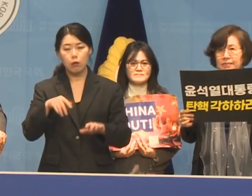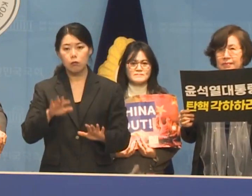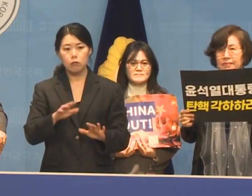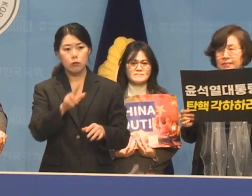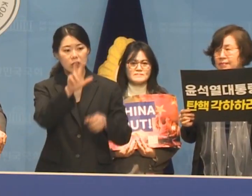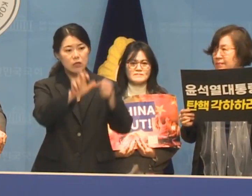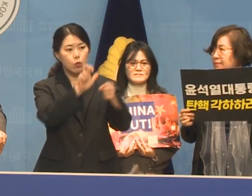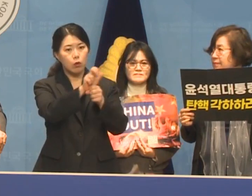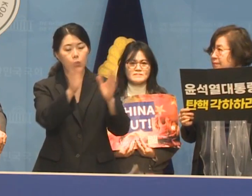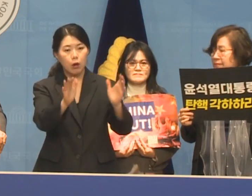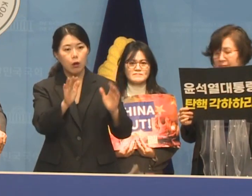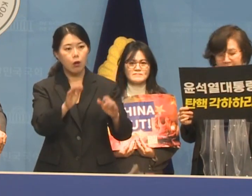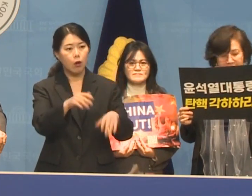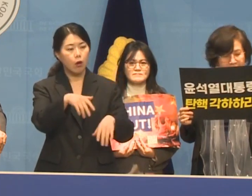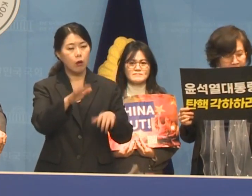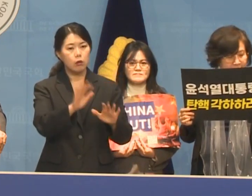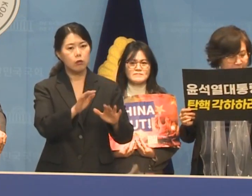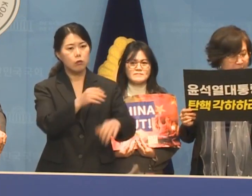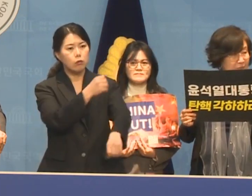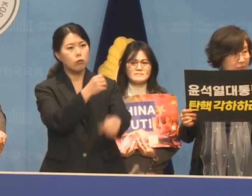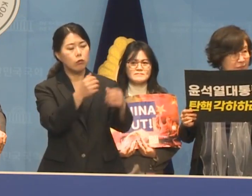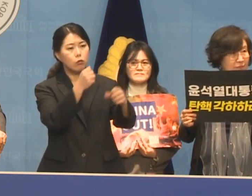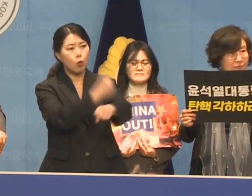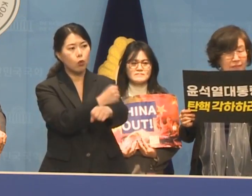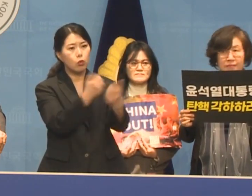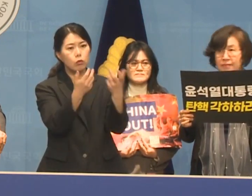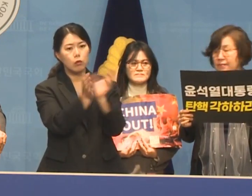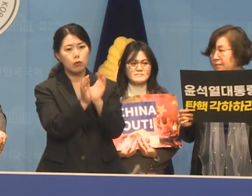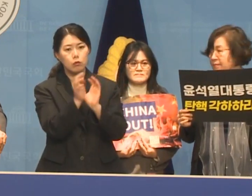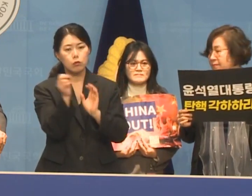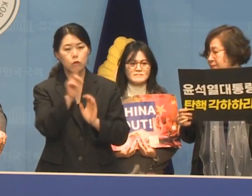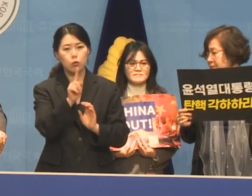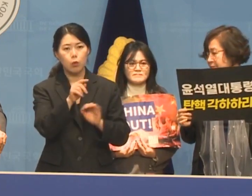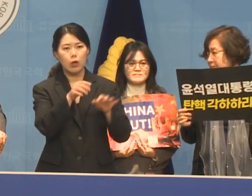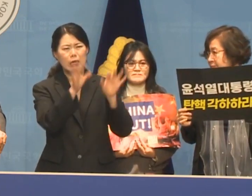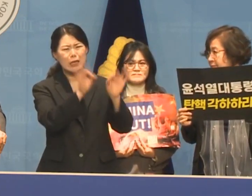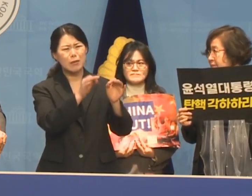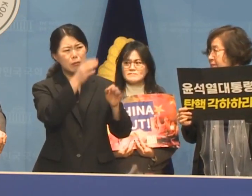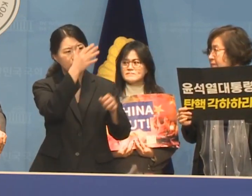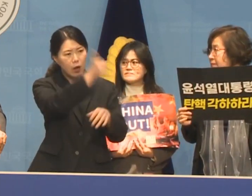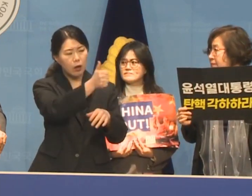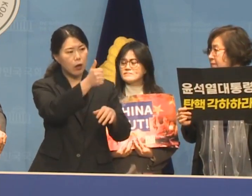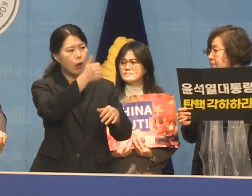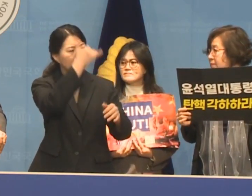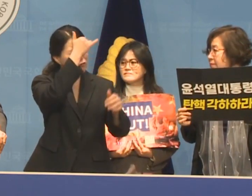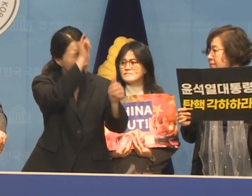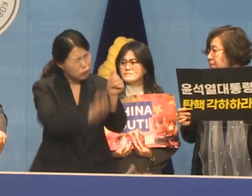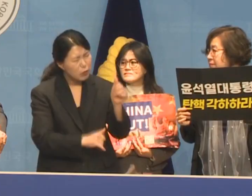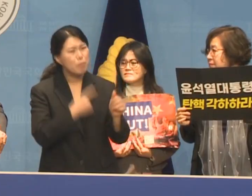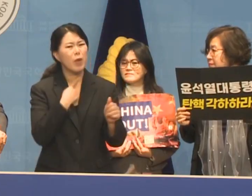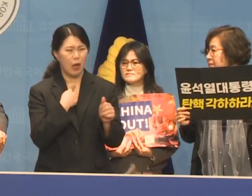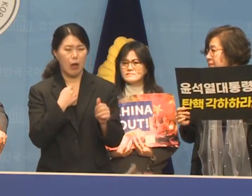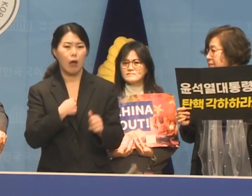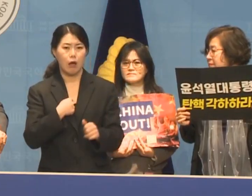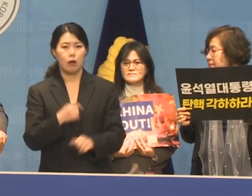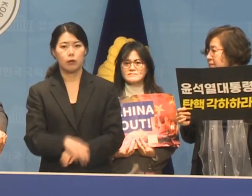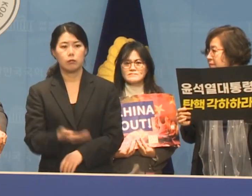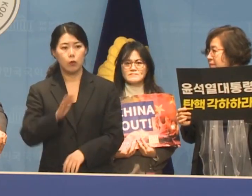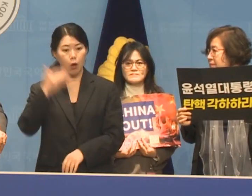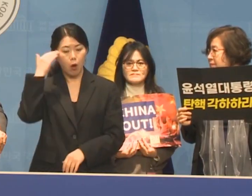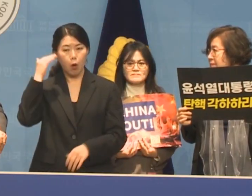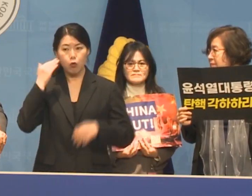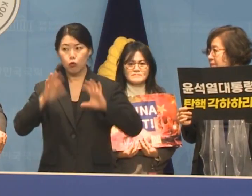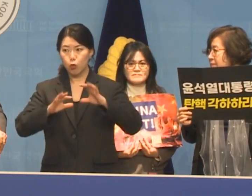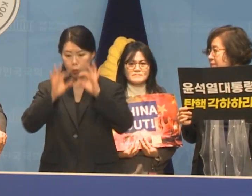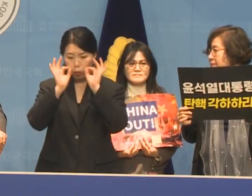25년간은 조선노동당 쪽을 가슴에 메고 김씨 가문과 노동당에 충성해왔던 사람입니다. 그런데 한국에